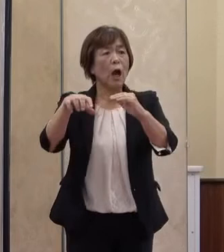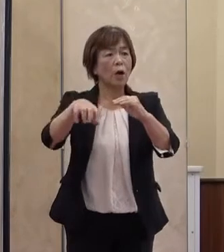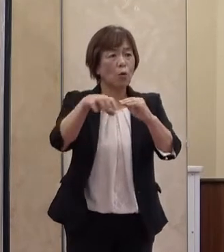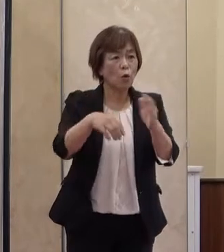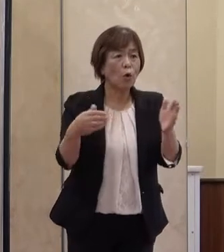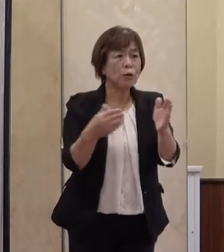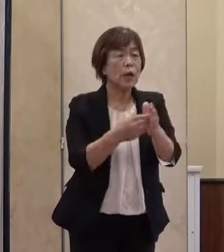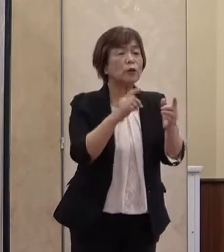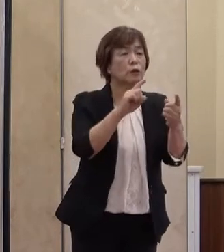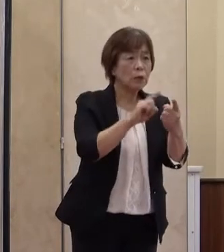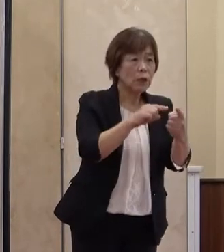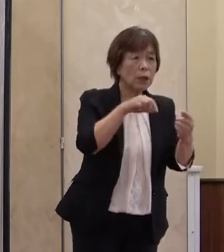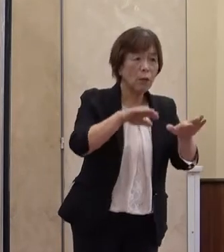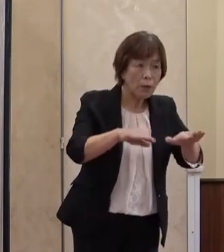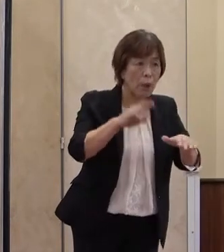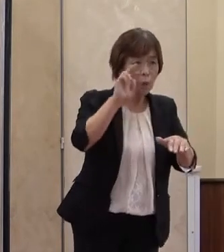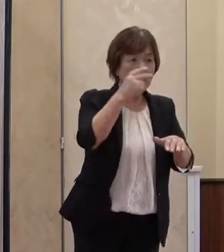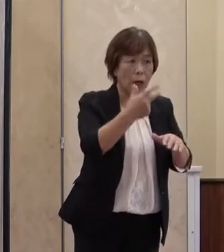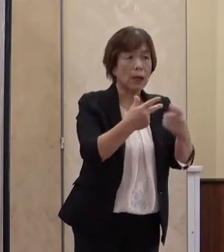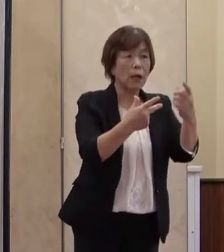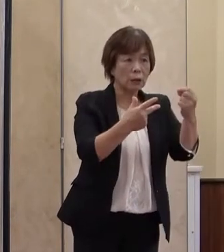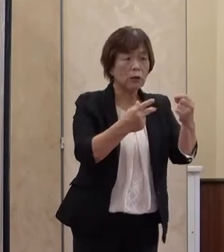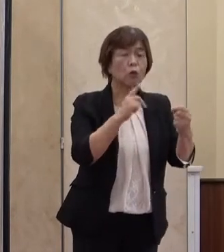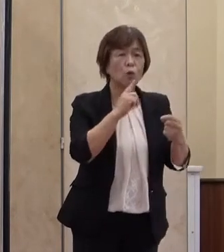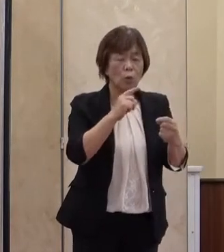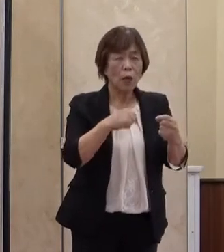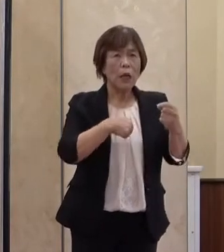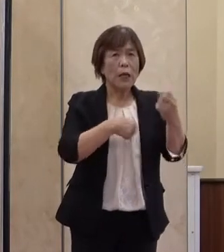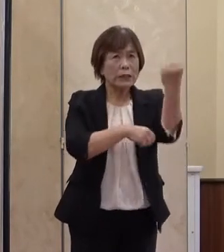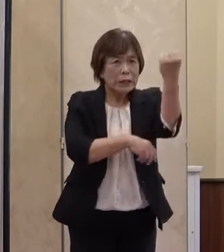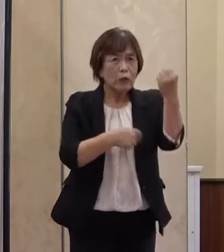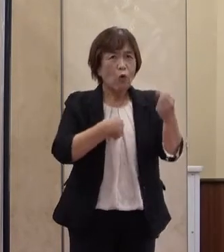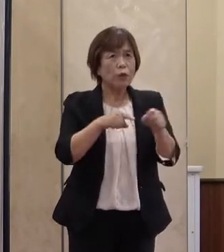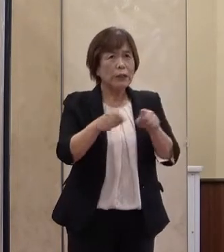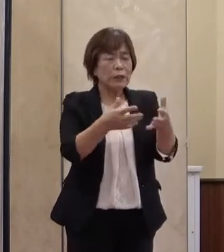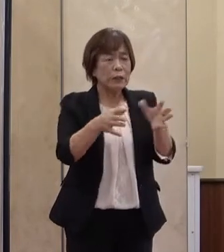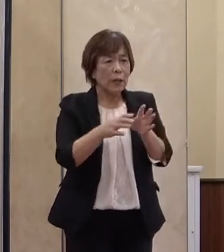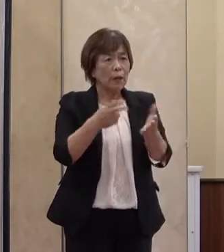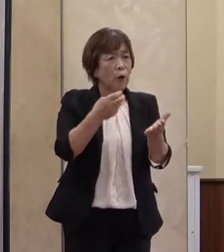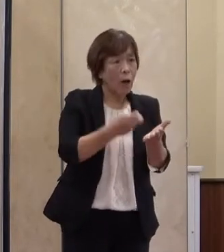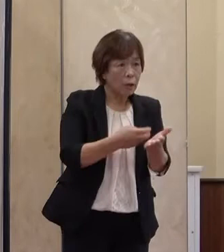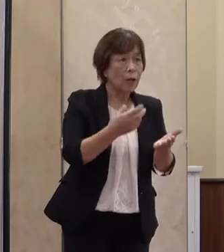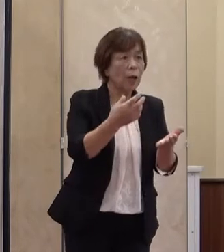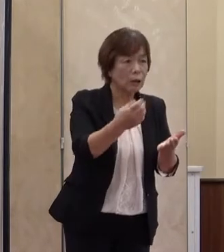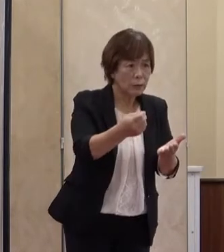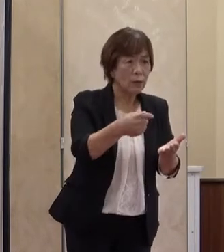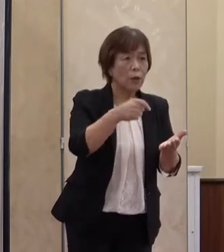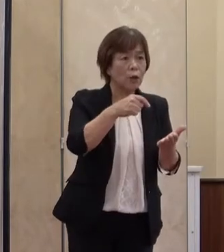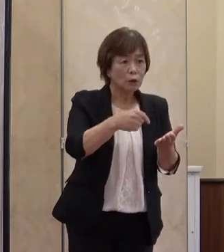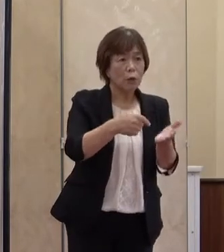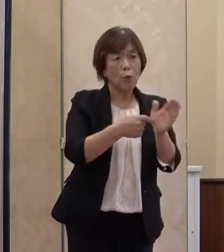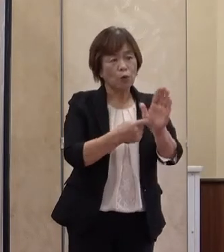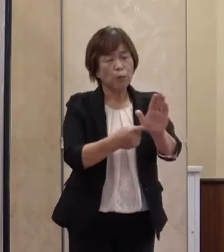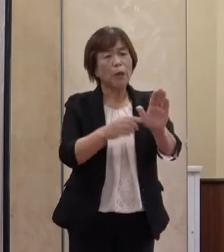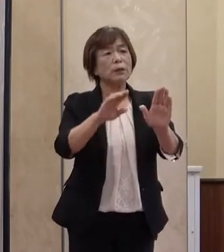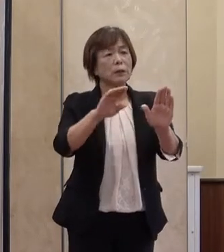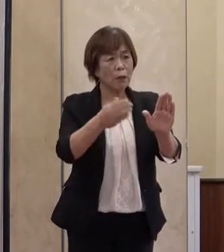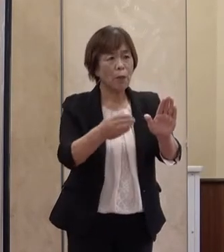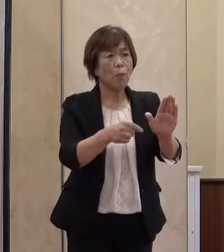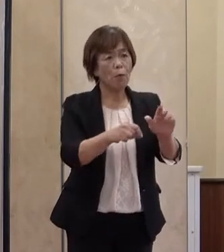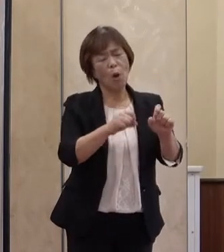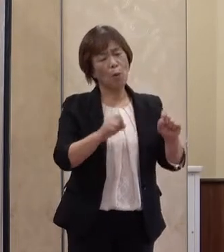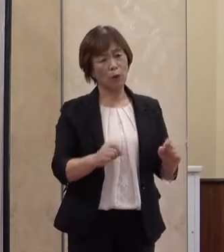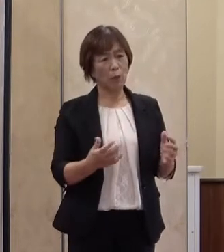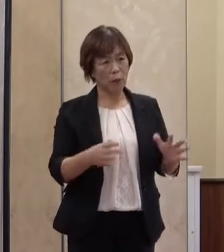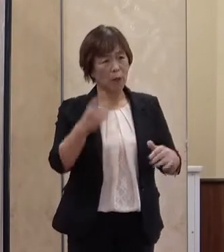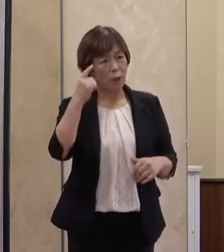は、これは大阪市なので、基礎自治体の判断で休校、当時しないというか、そういう姿勢を示したとしても問題ないとは思うんですけ